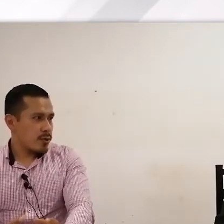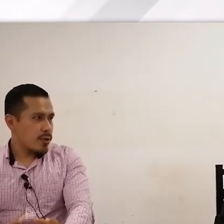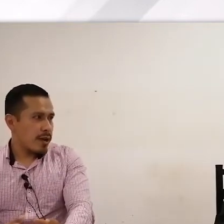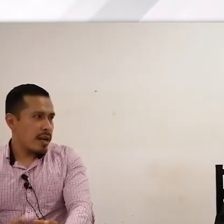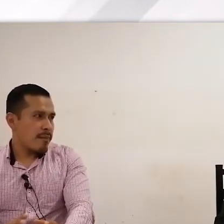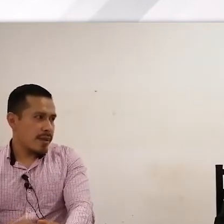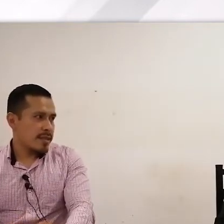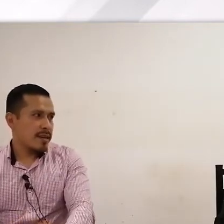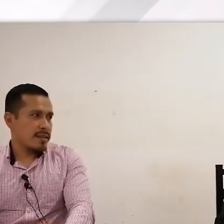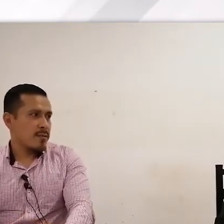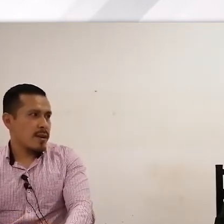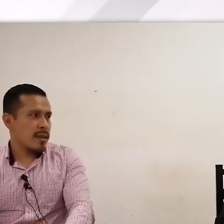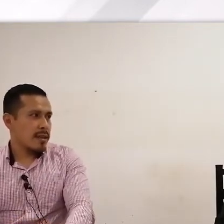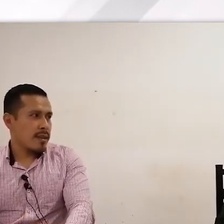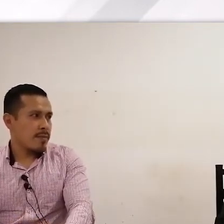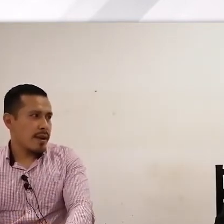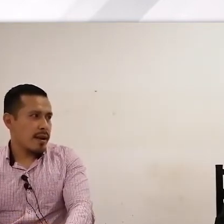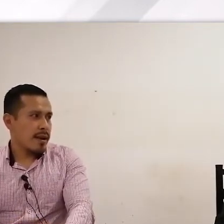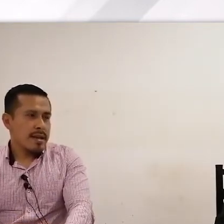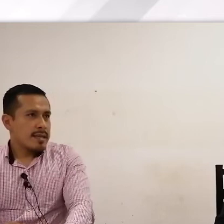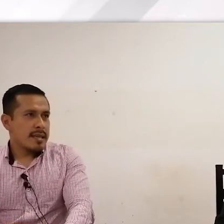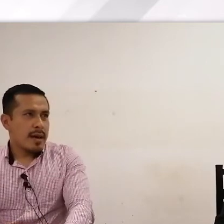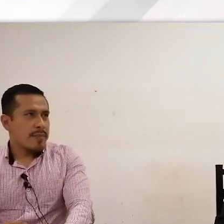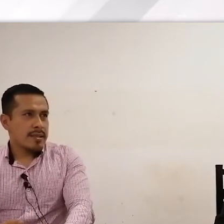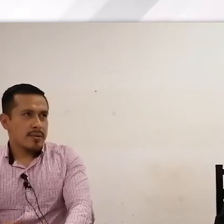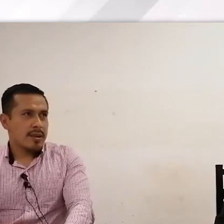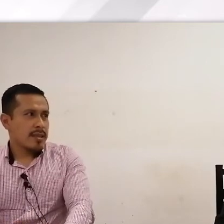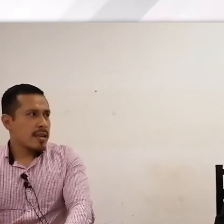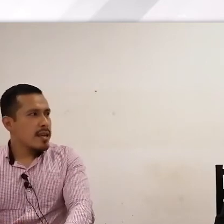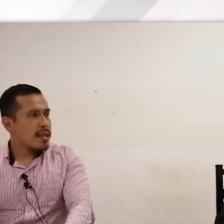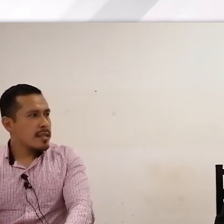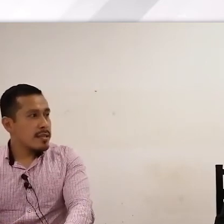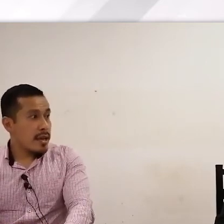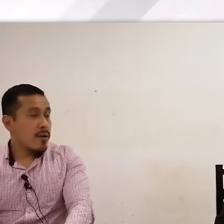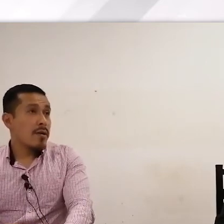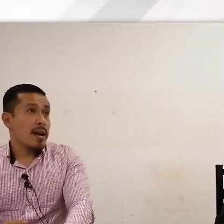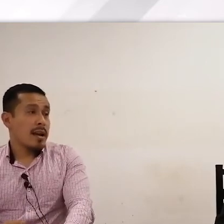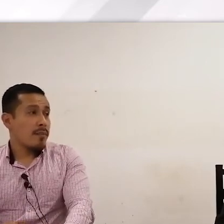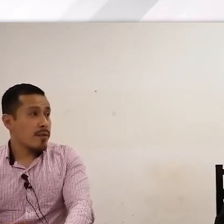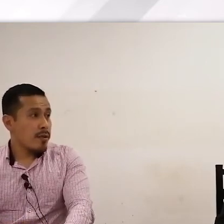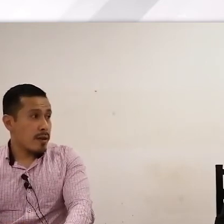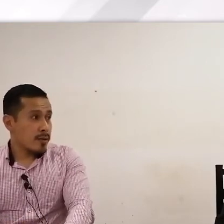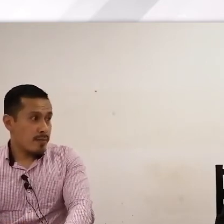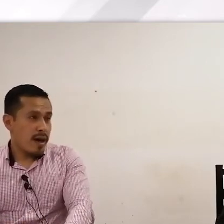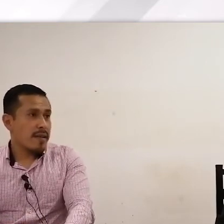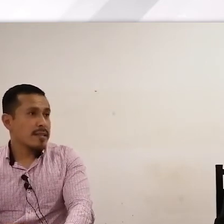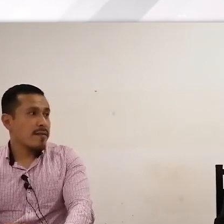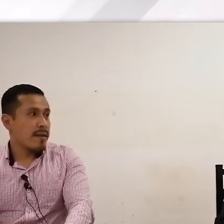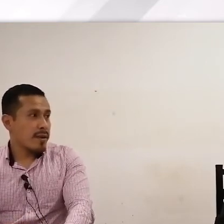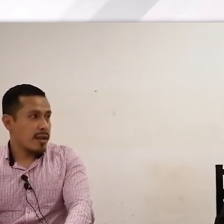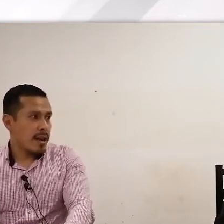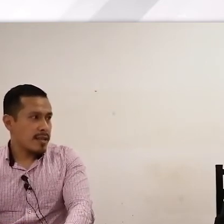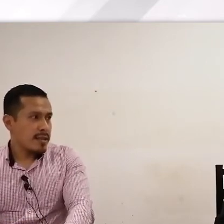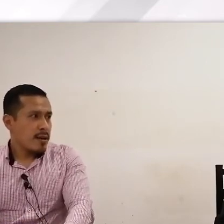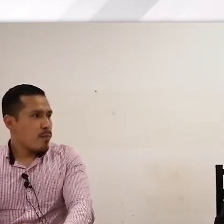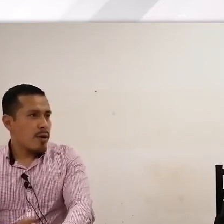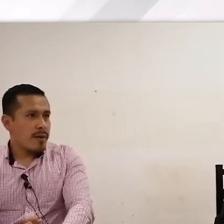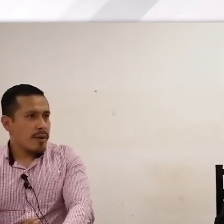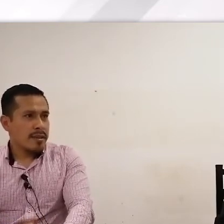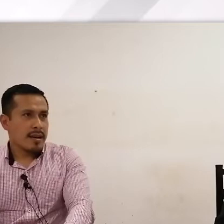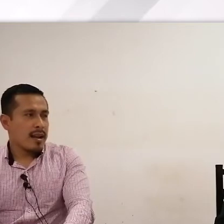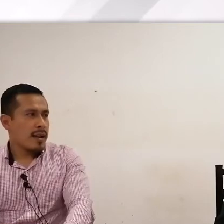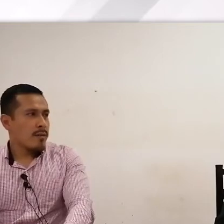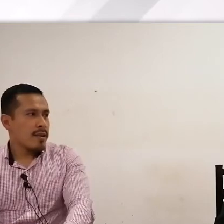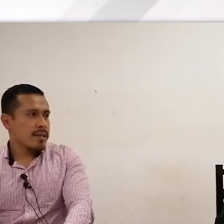favorece mucho el empezar desde una edad temprana. Si la persona tiene el deseo, el apoyo de los padres y familiares,